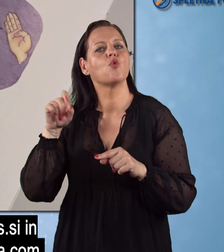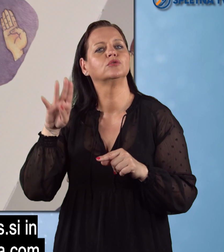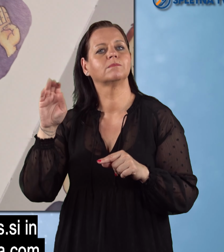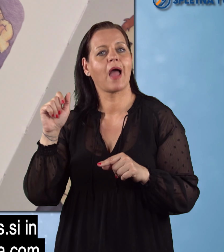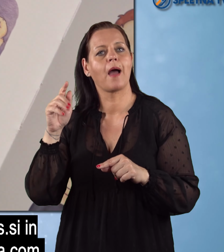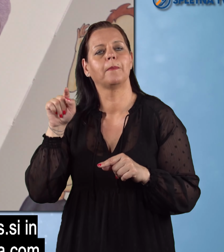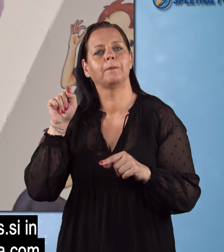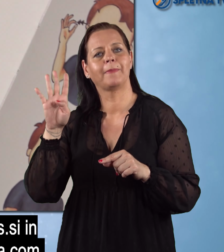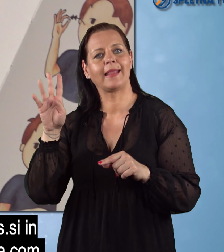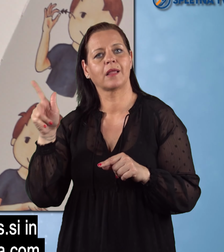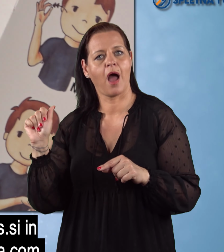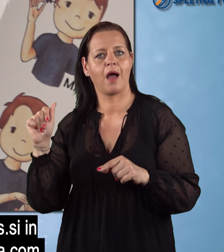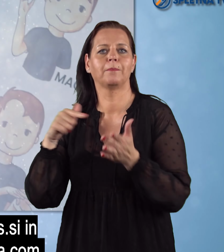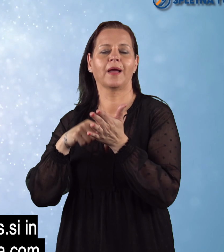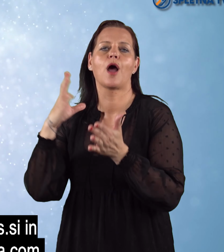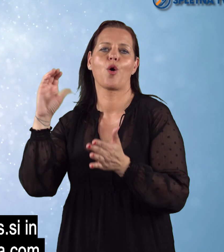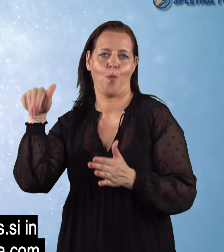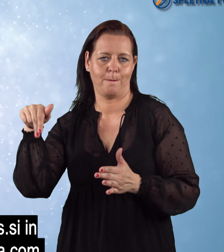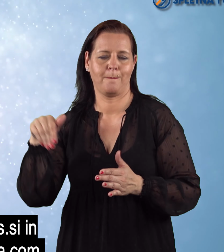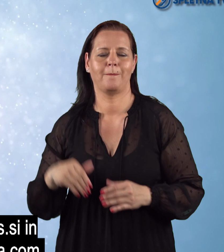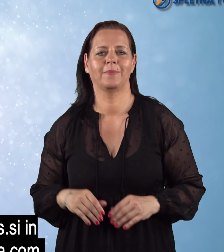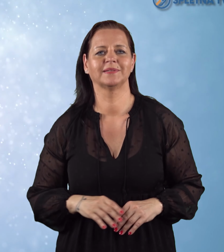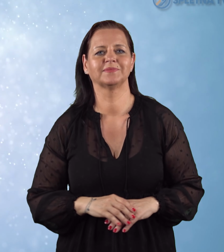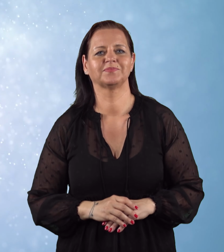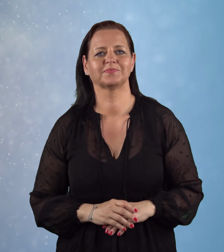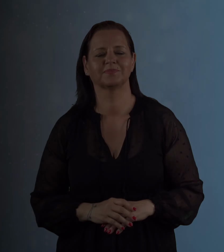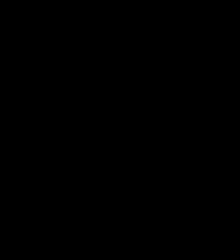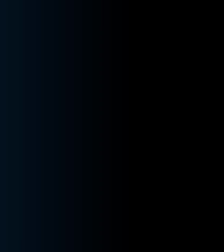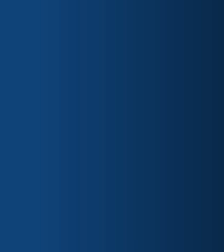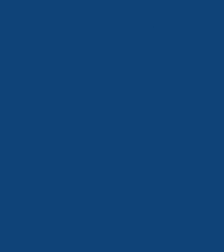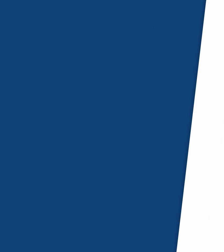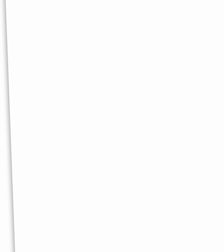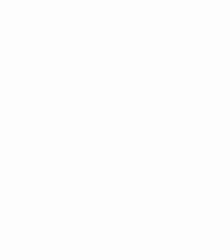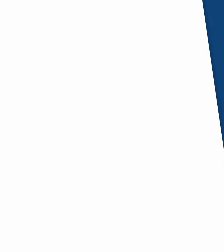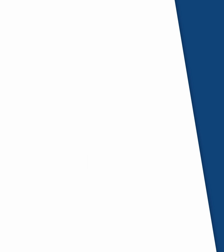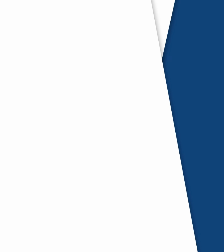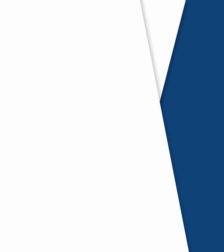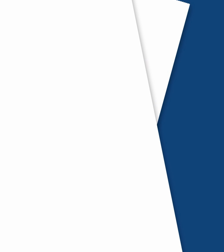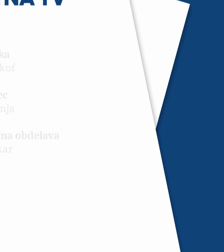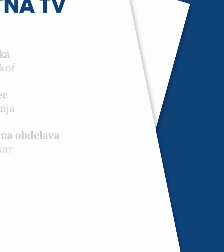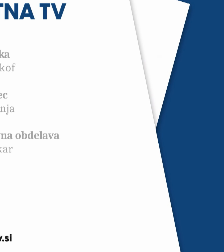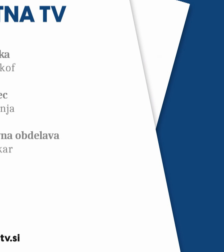založba petka.com.